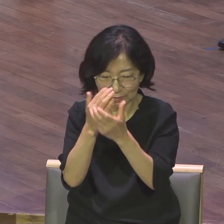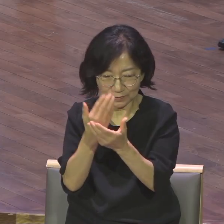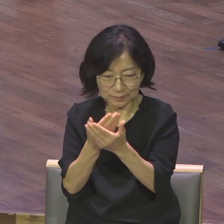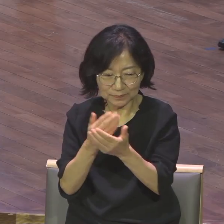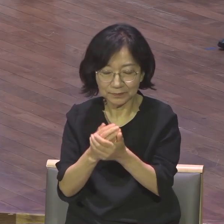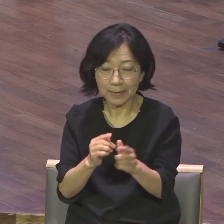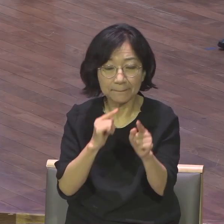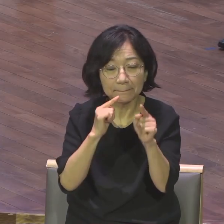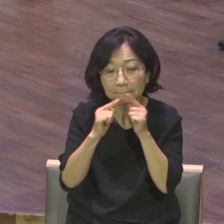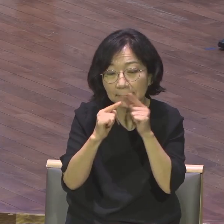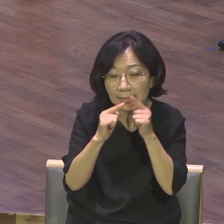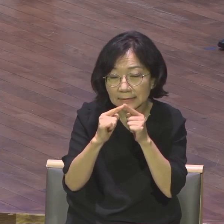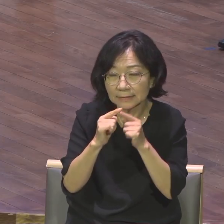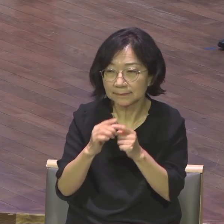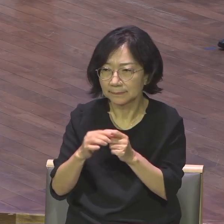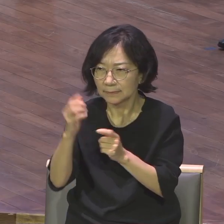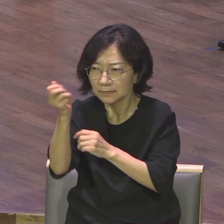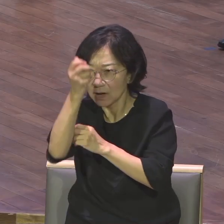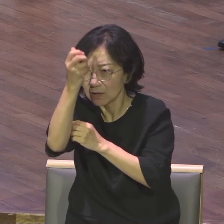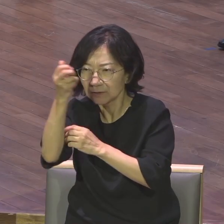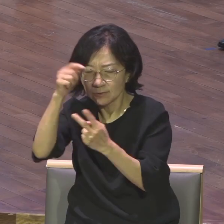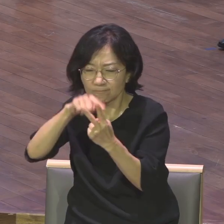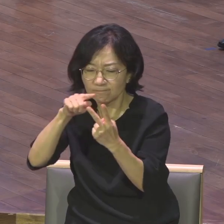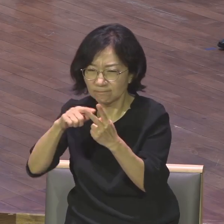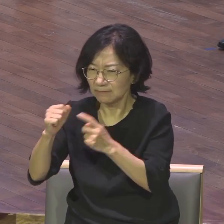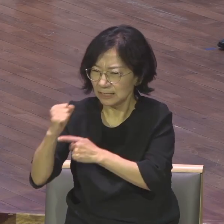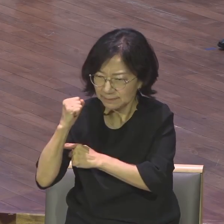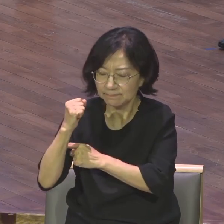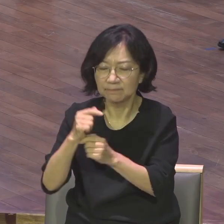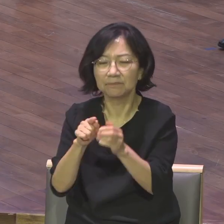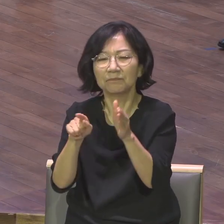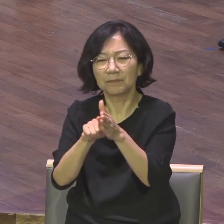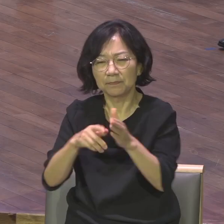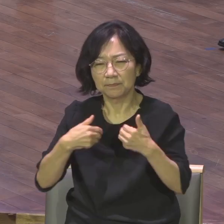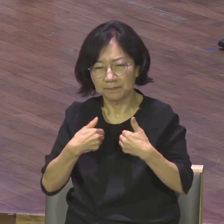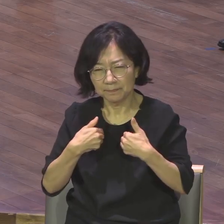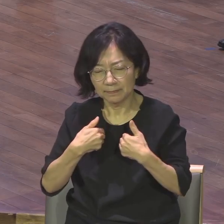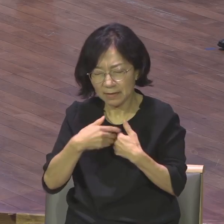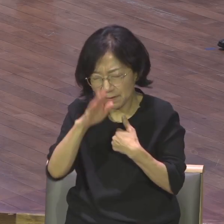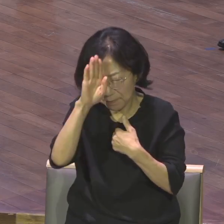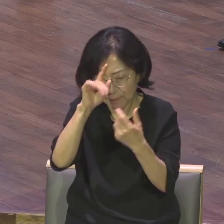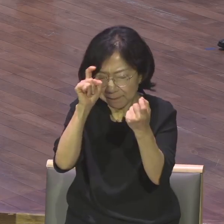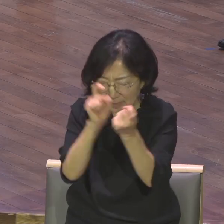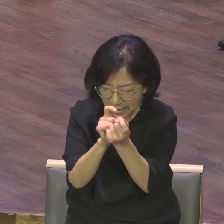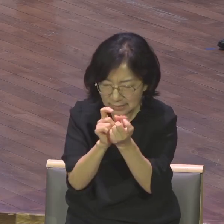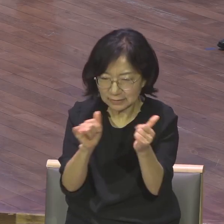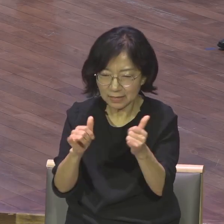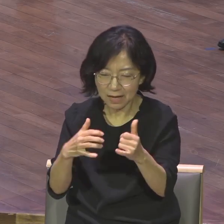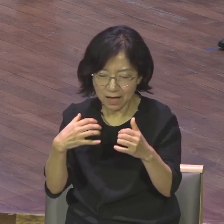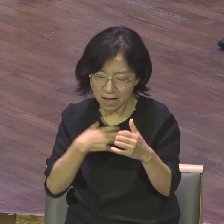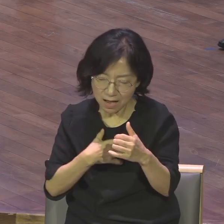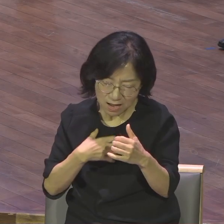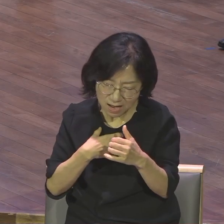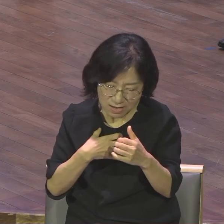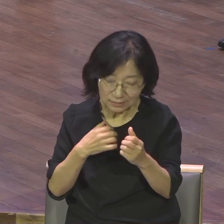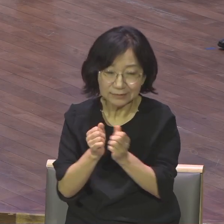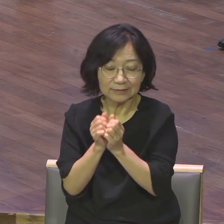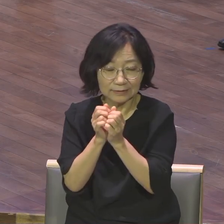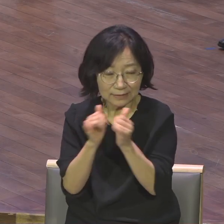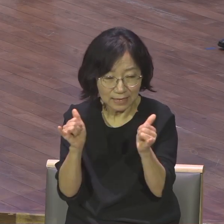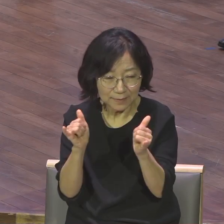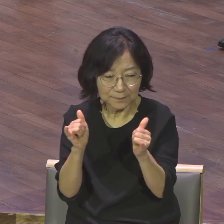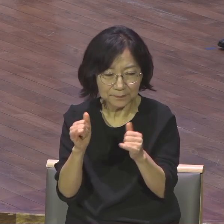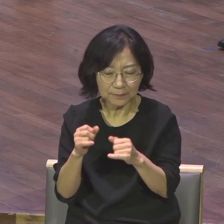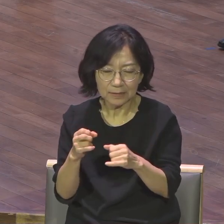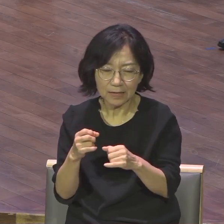역사 여러분 믿어야 됩니다. 고통 중에 있는 분들, 어려움 중에 있는 분들, 영적 마른